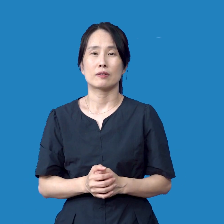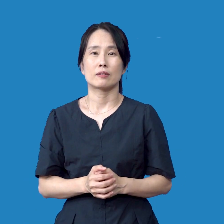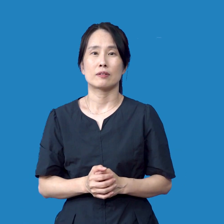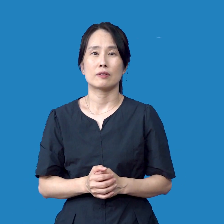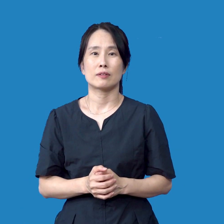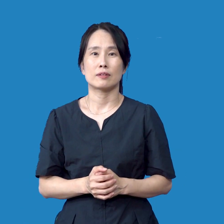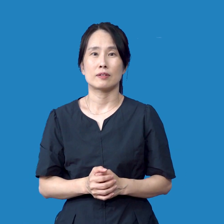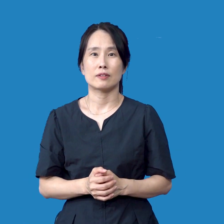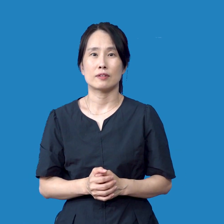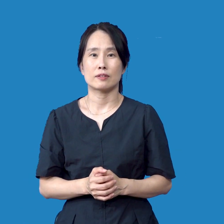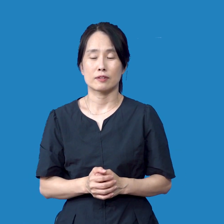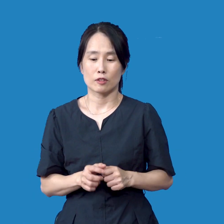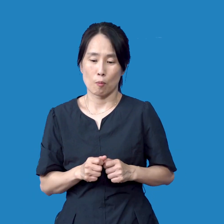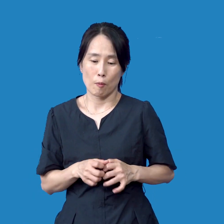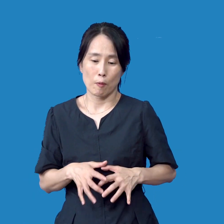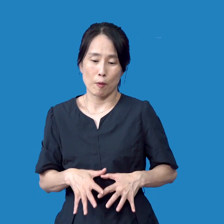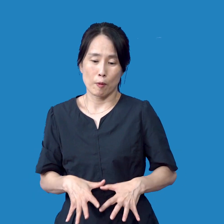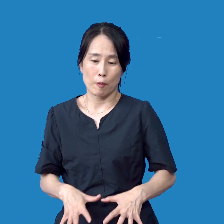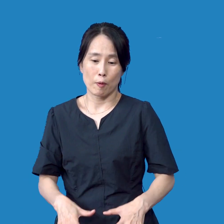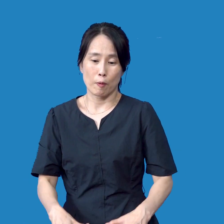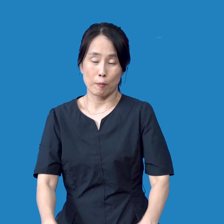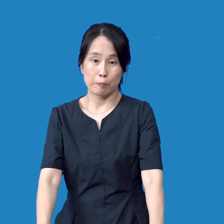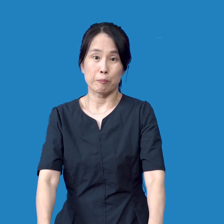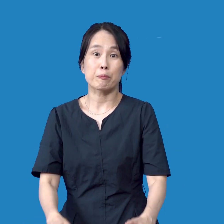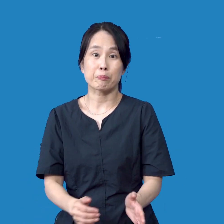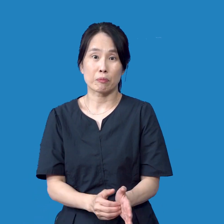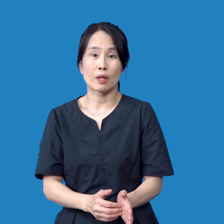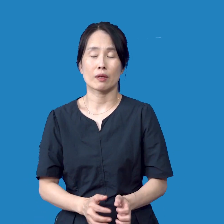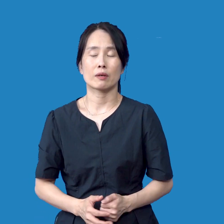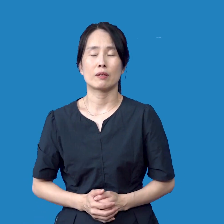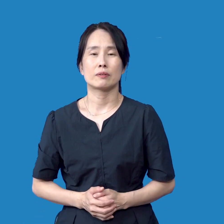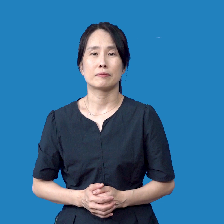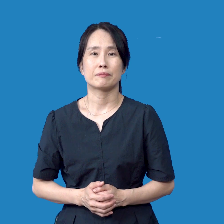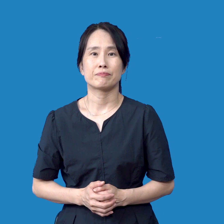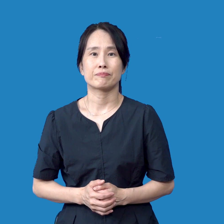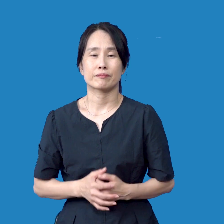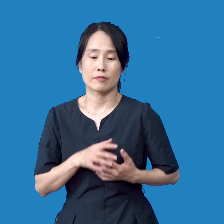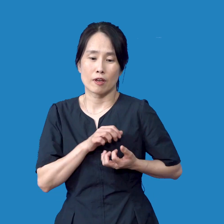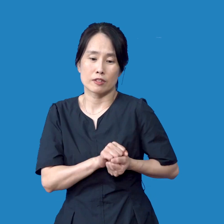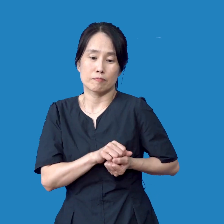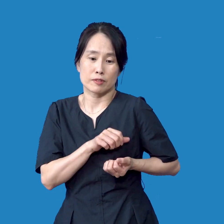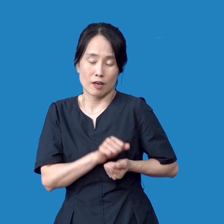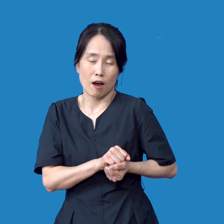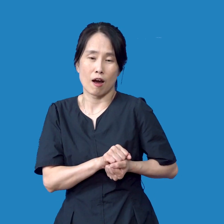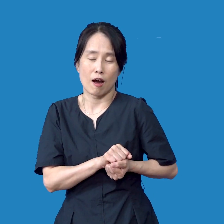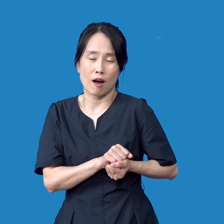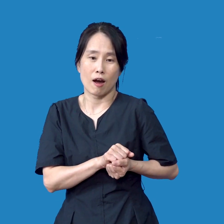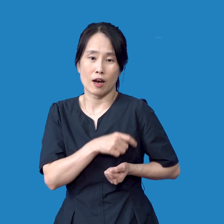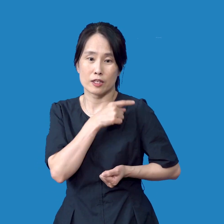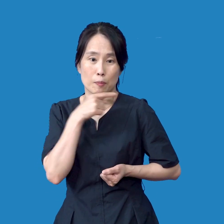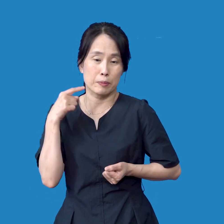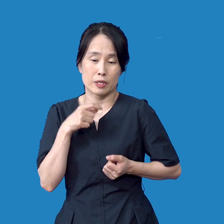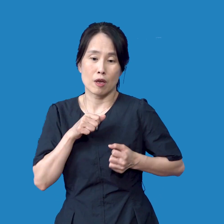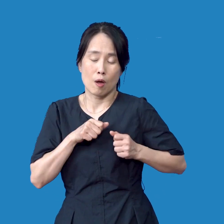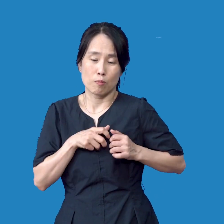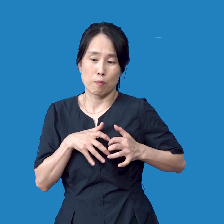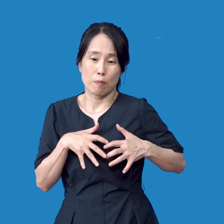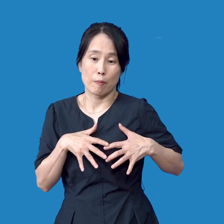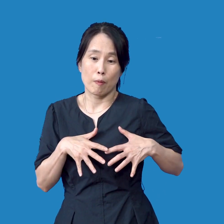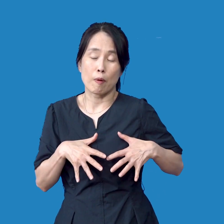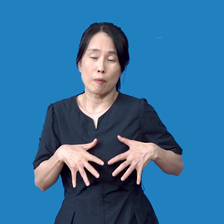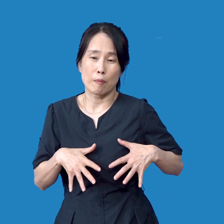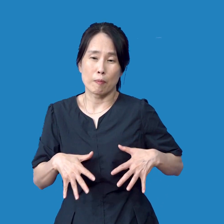해서 작은 모세혈관에까지 이어집니다. 심장에서 뿜어내는 피는 그 혈관을